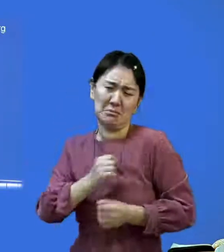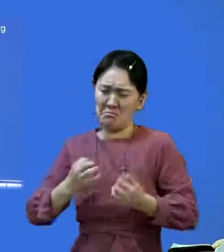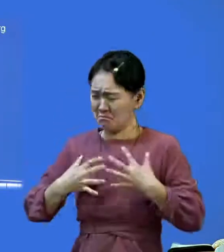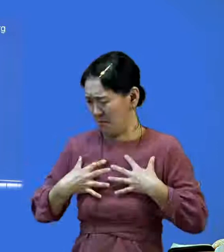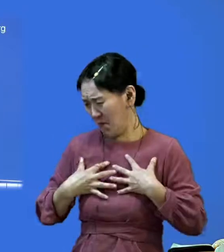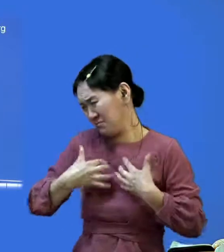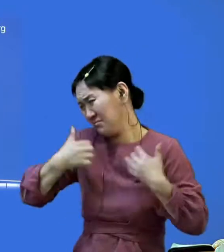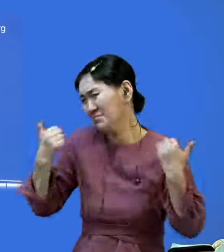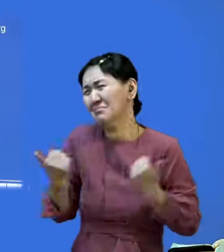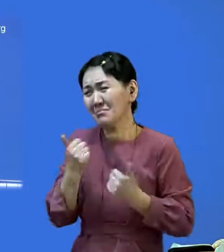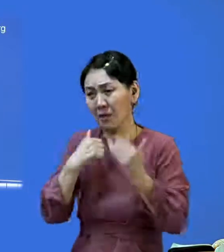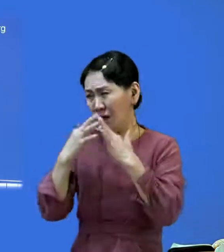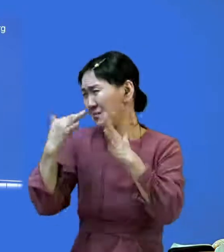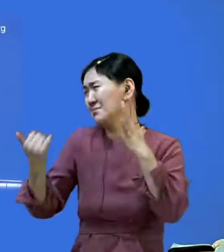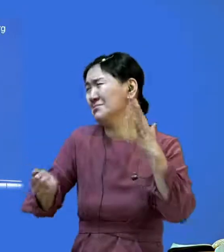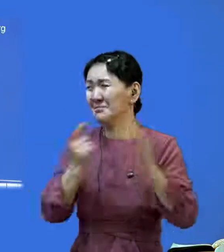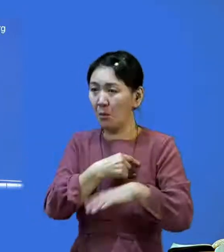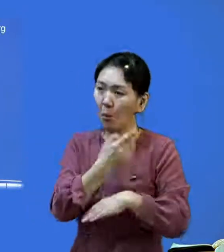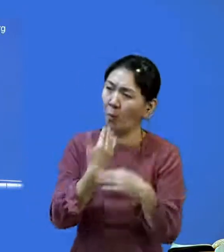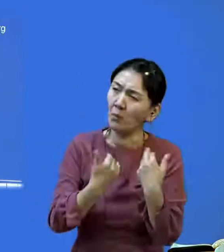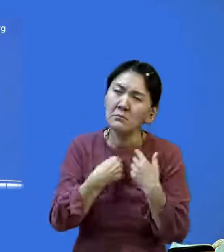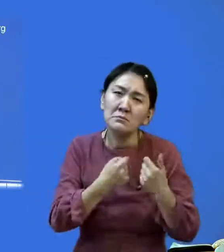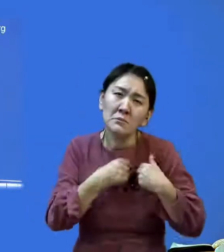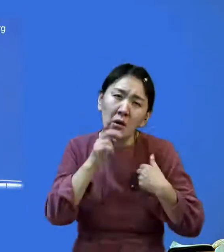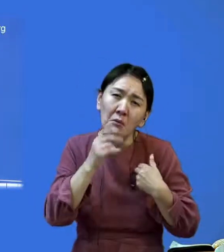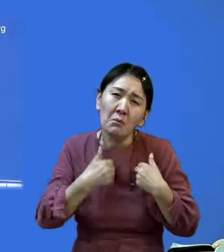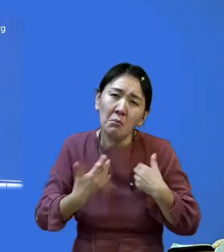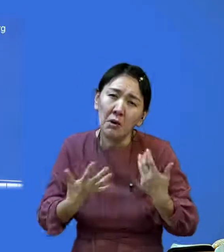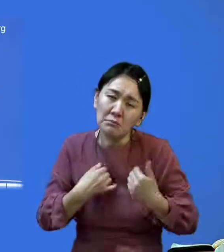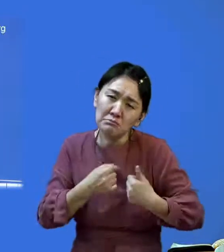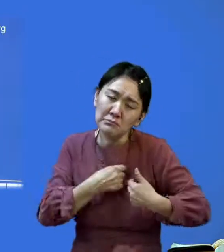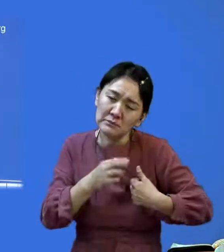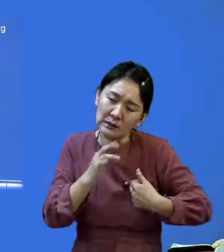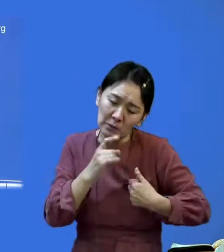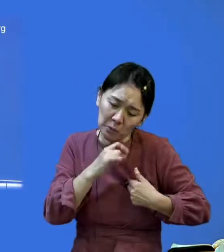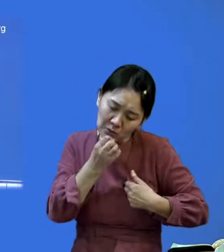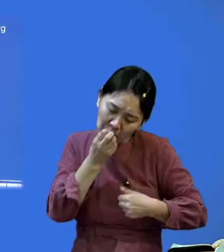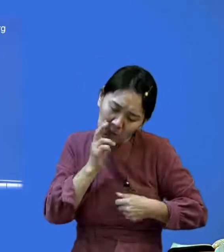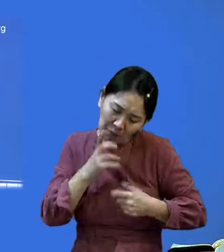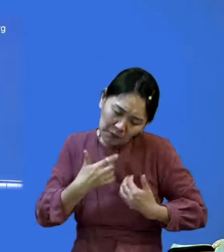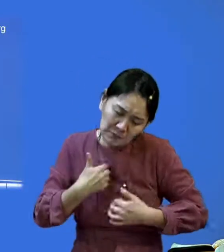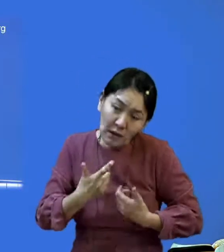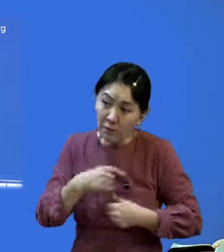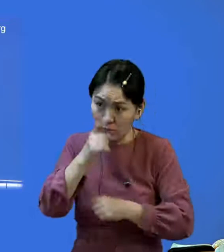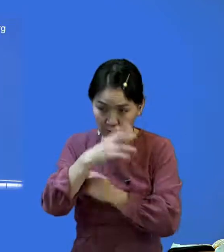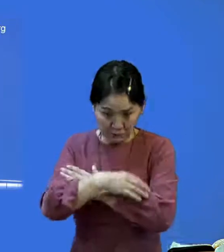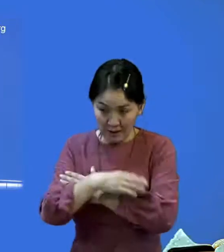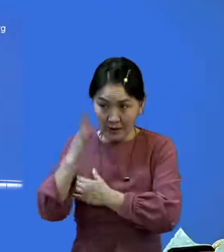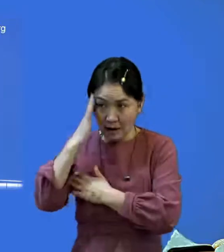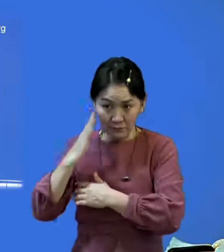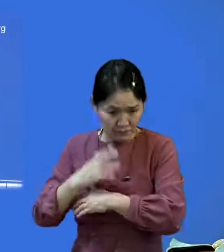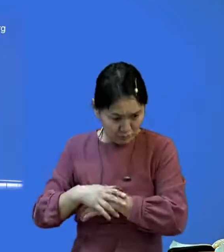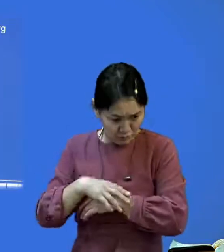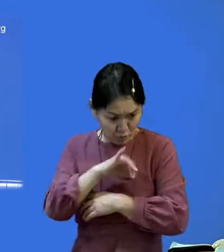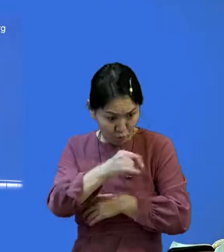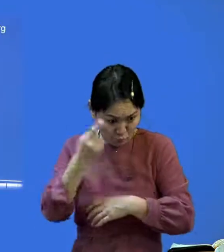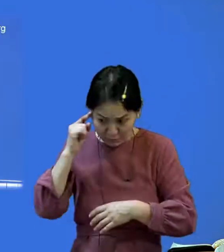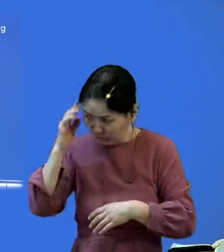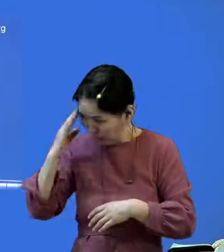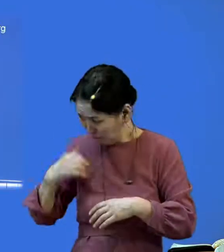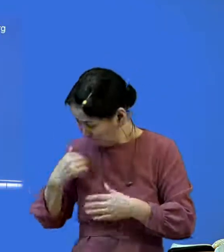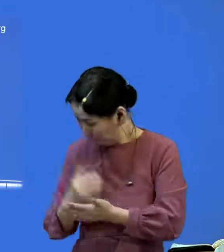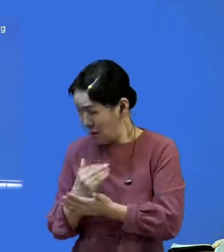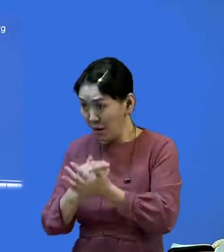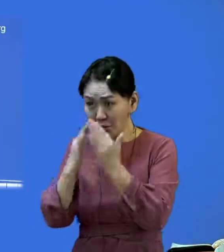одоо хаана хонох үлээ, юу өмсөх үлээгээ санаа зовж байгаа бол эцэг ихэн үнийг хараа дуртай байх уу? Энэ одоо сэцгтийн өвчтэй юм уу гинэчтэй